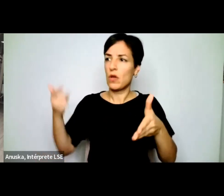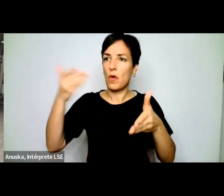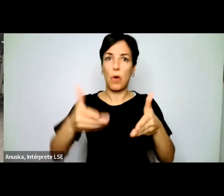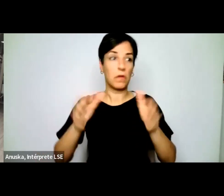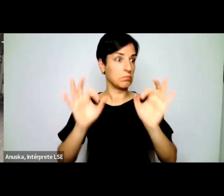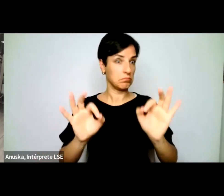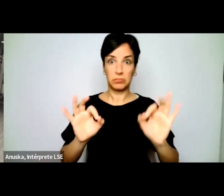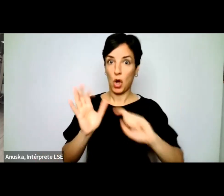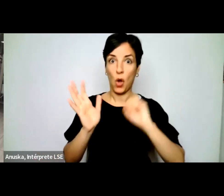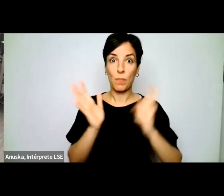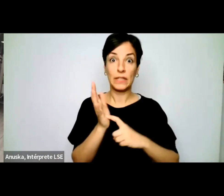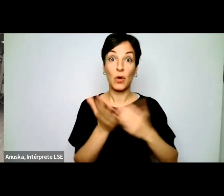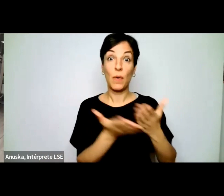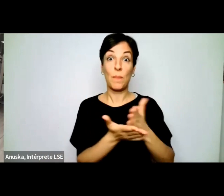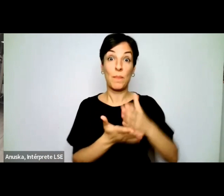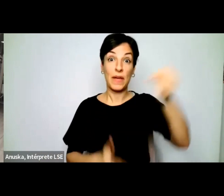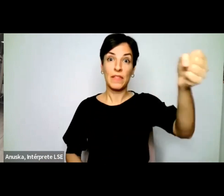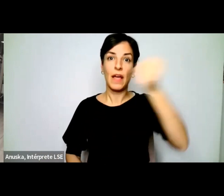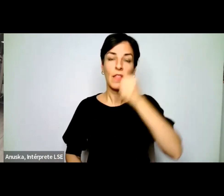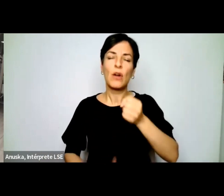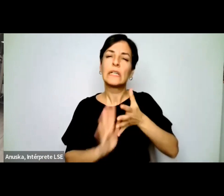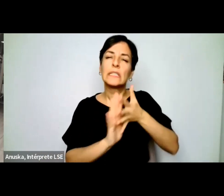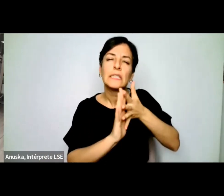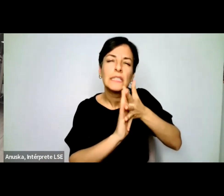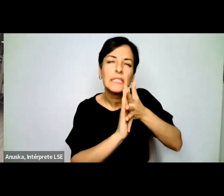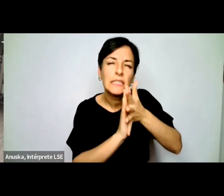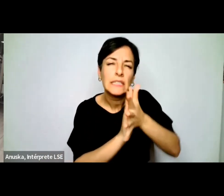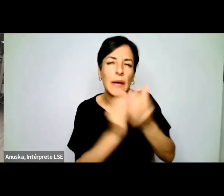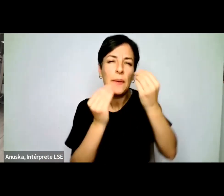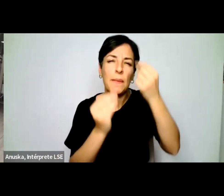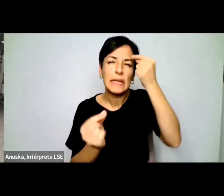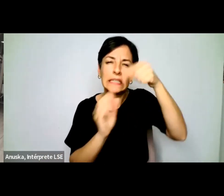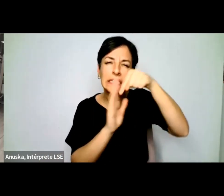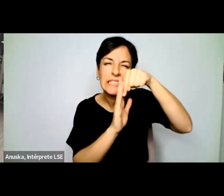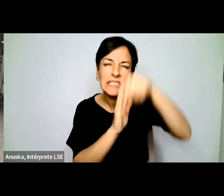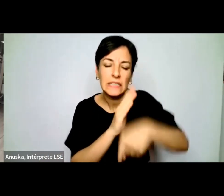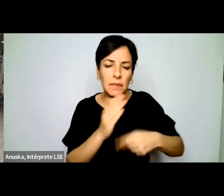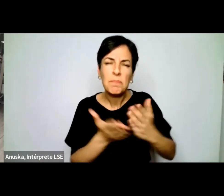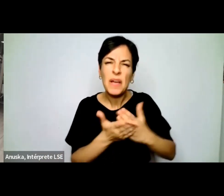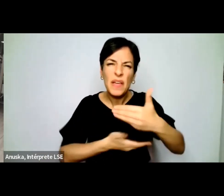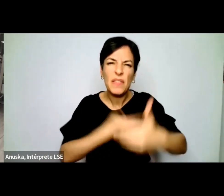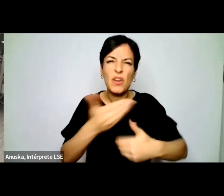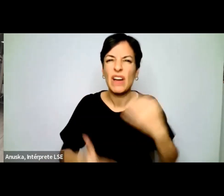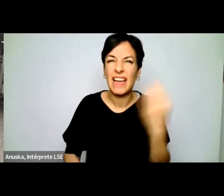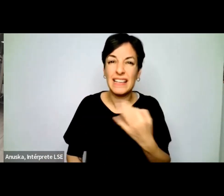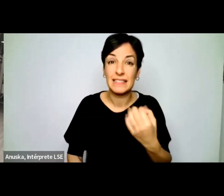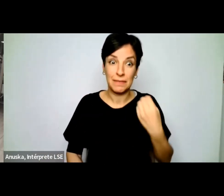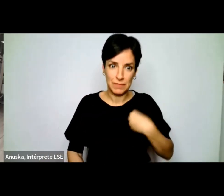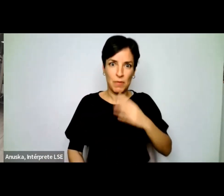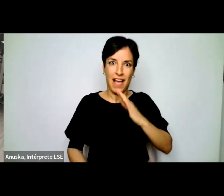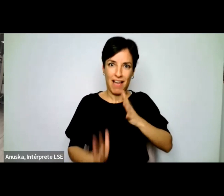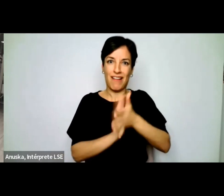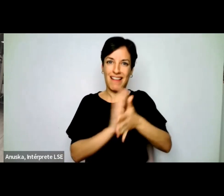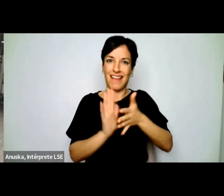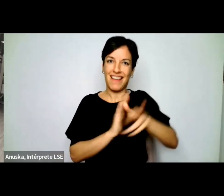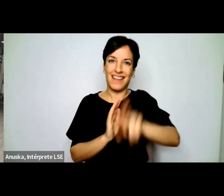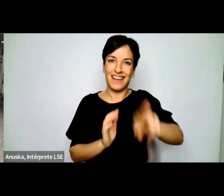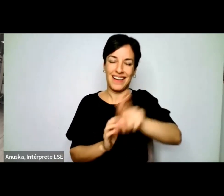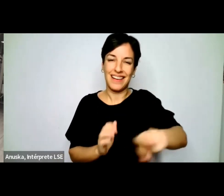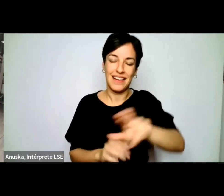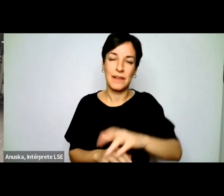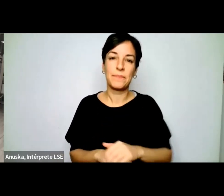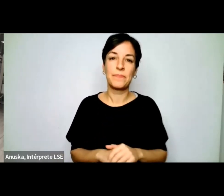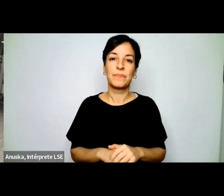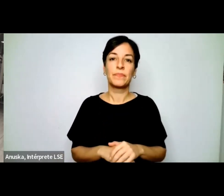persona mediadora les va a explicar de forma muy detallada en qué consiste este proceso. Todo esto que os estamos insistiendo. Va a resolveros todas